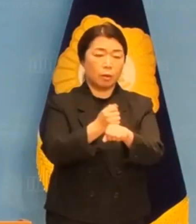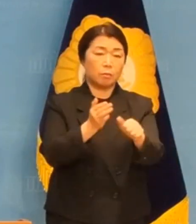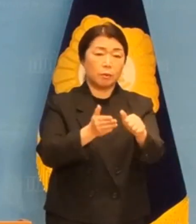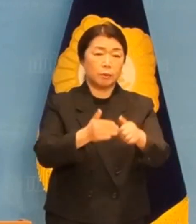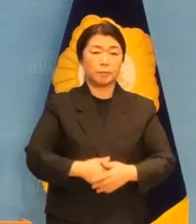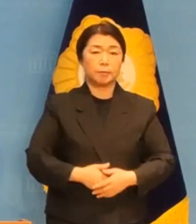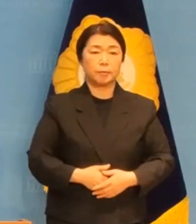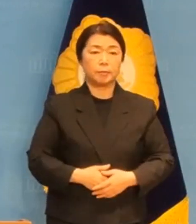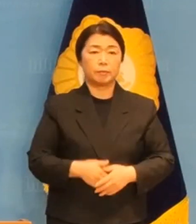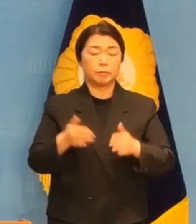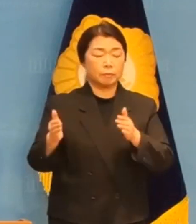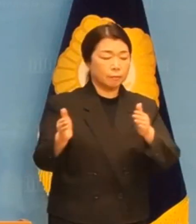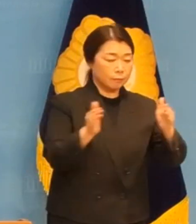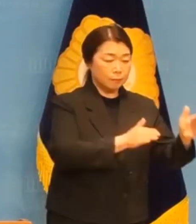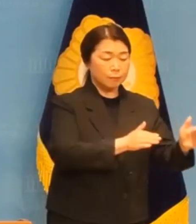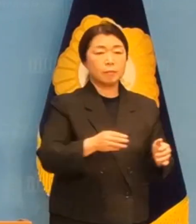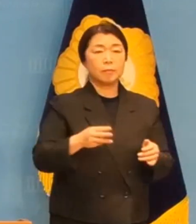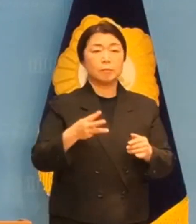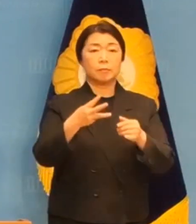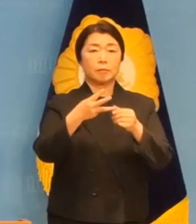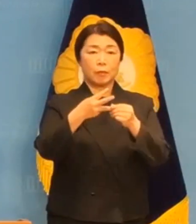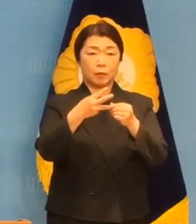다음 논평 이어가겠습니다.